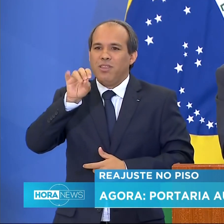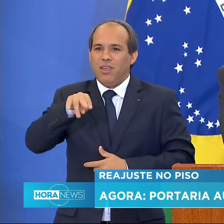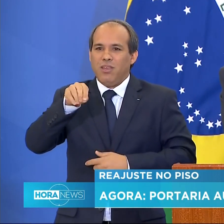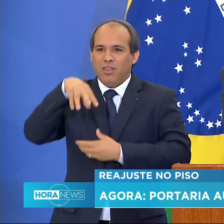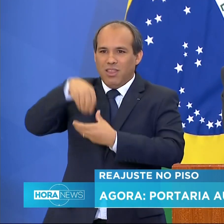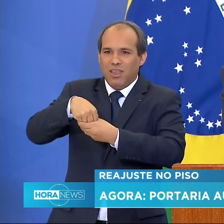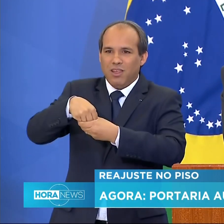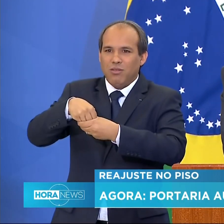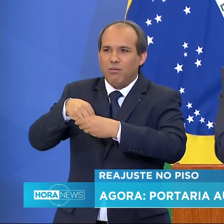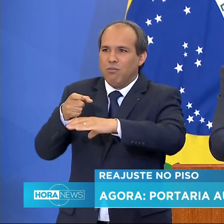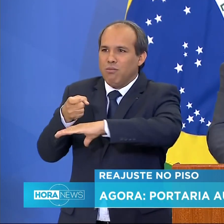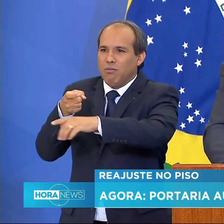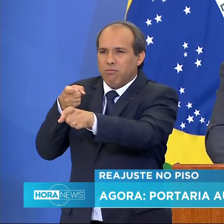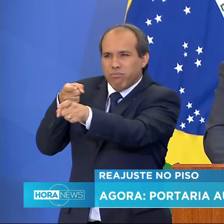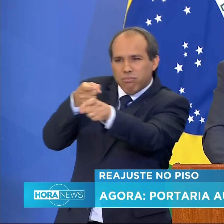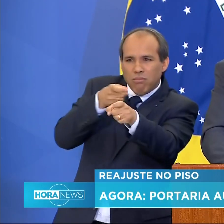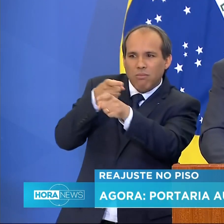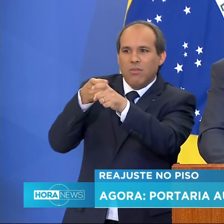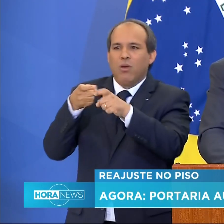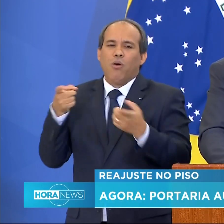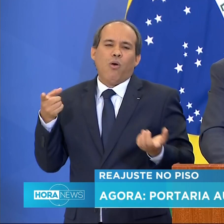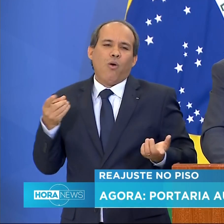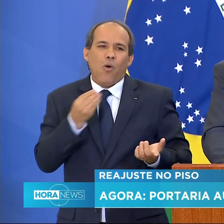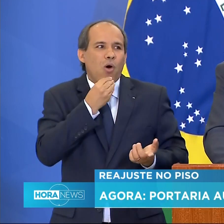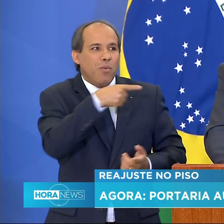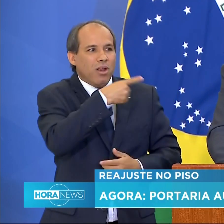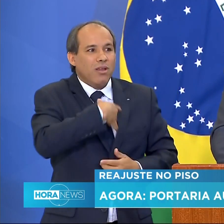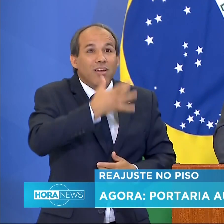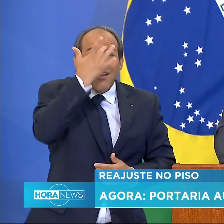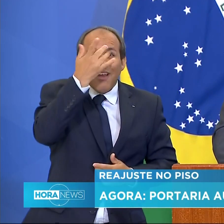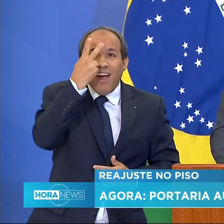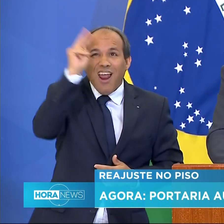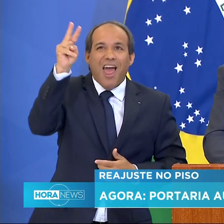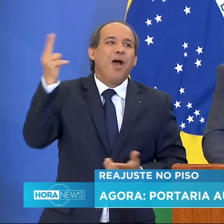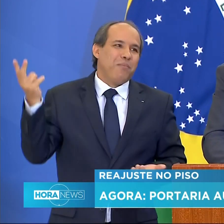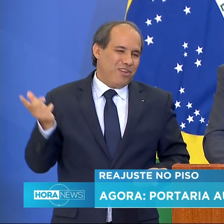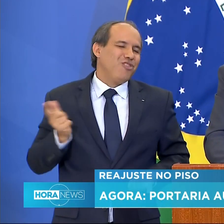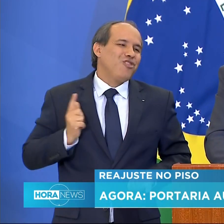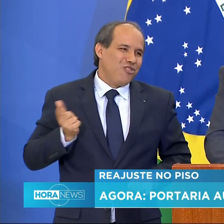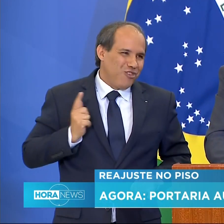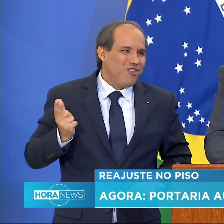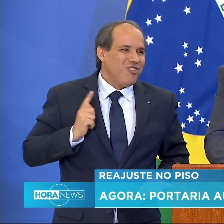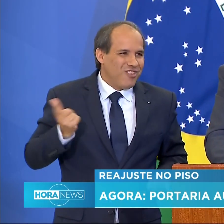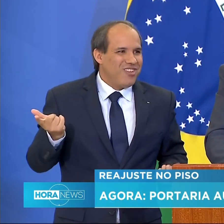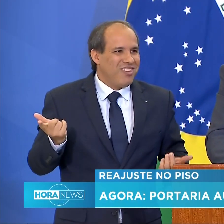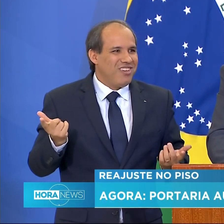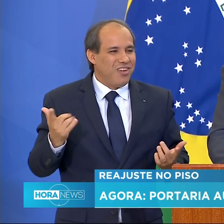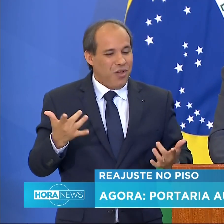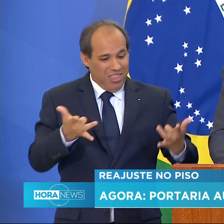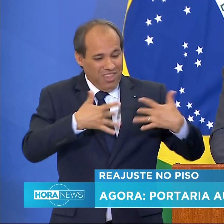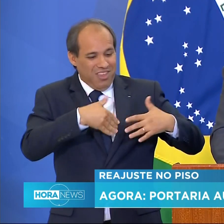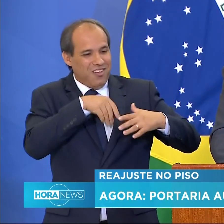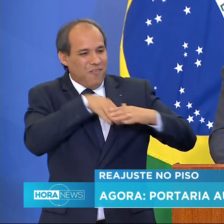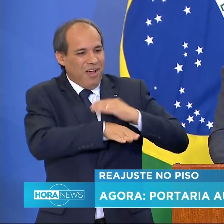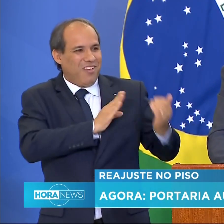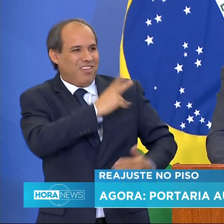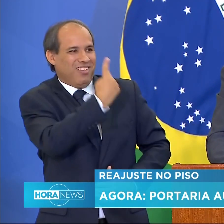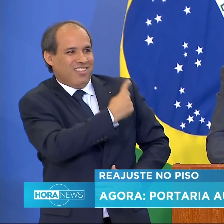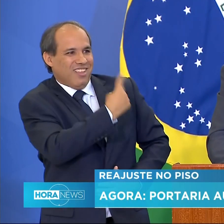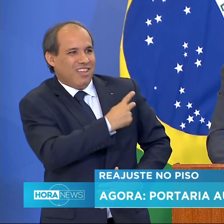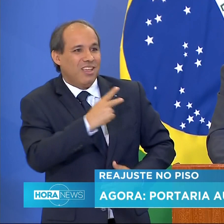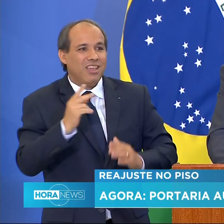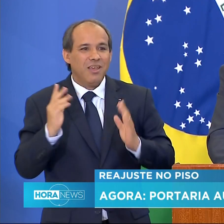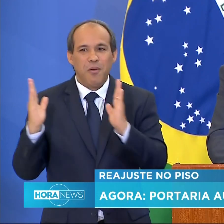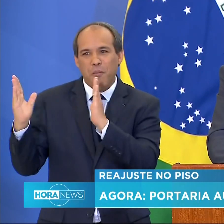de caçadores. E obviamente ele guarda com uma recordação, né? Muita no coração, esse